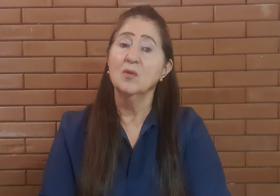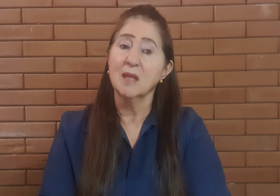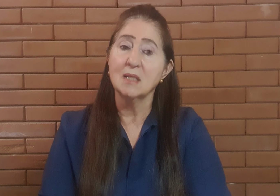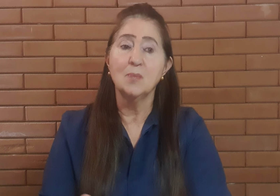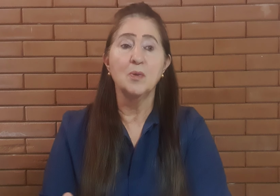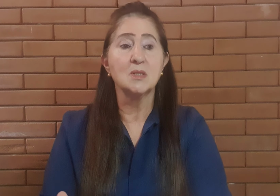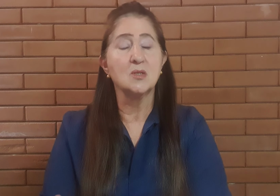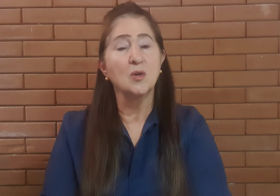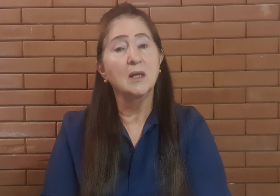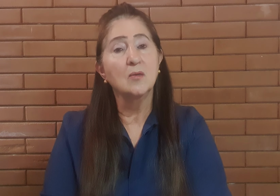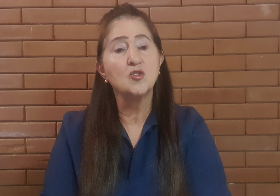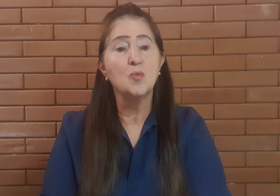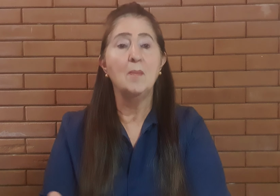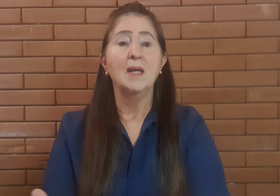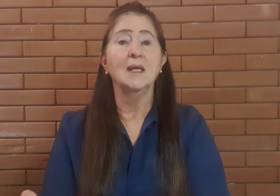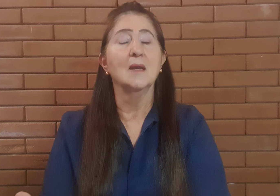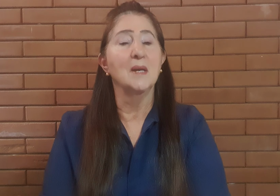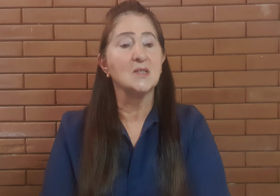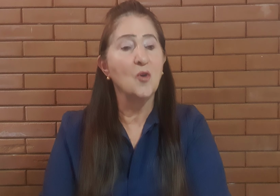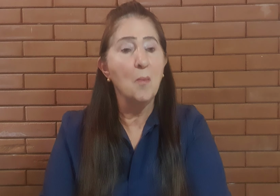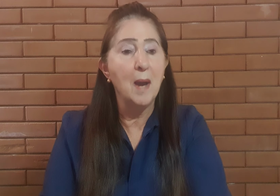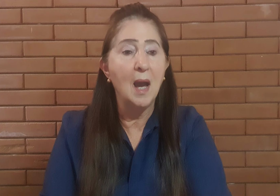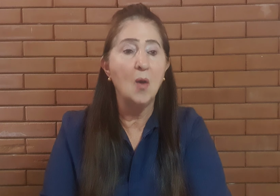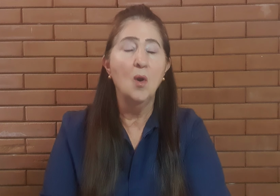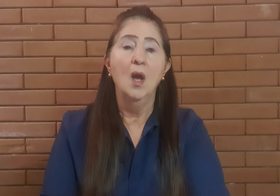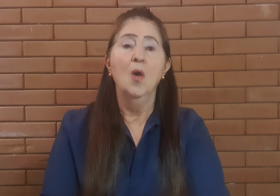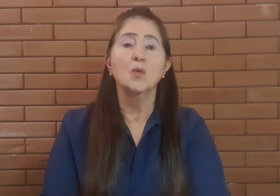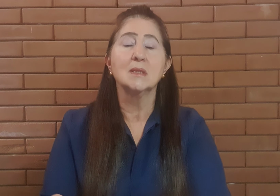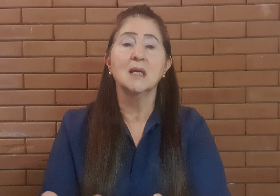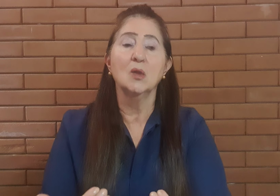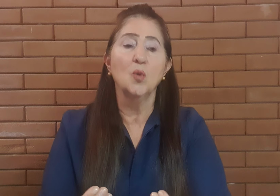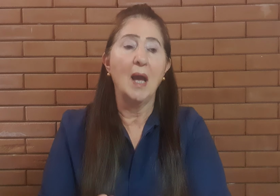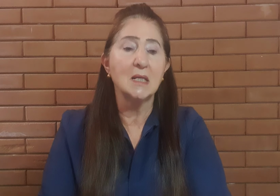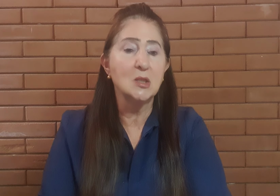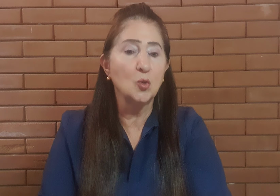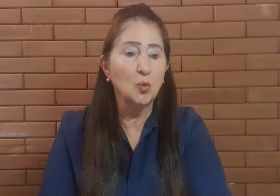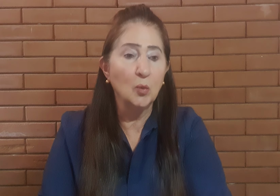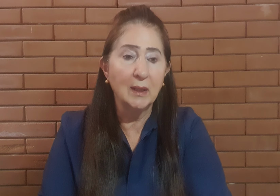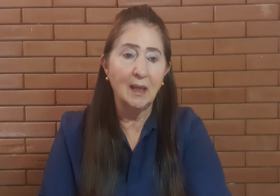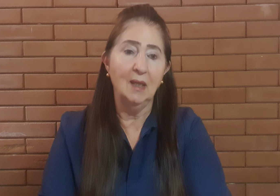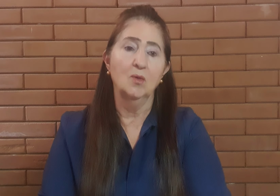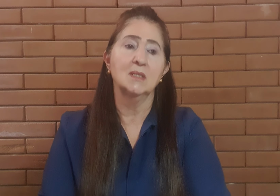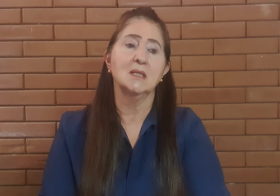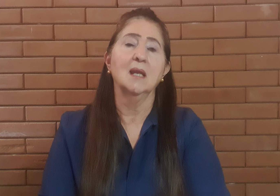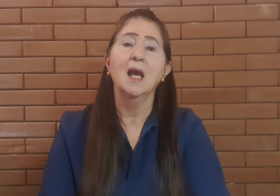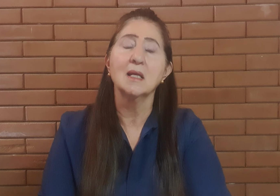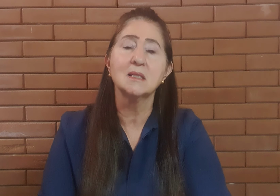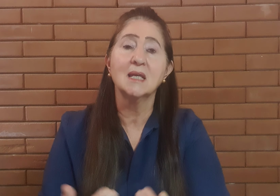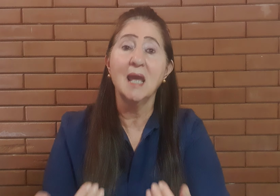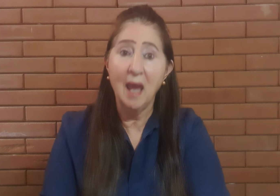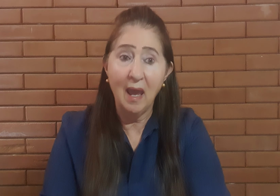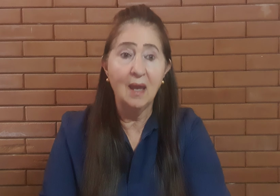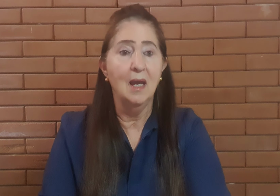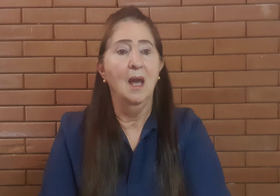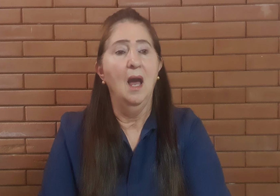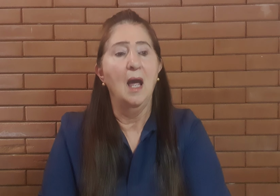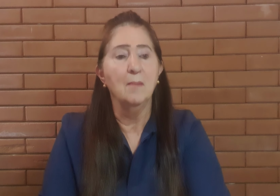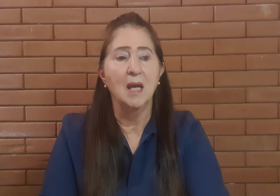estar se posicionando de uma maneira mais formal, usando a estrutura da língua de sinais, que é a imagem